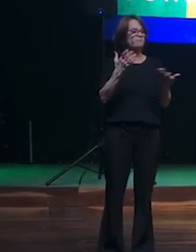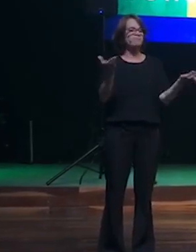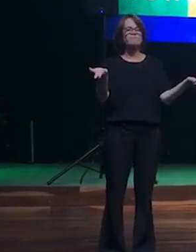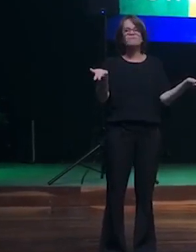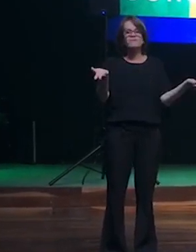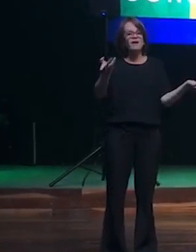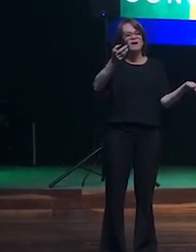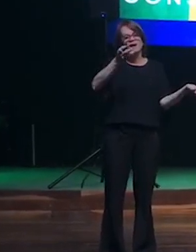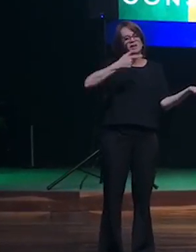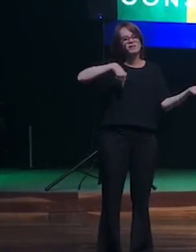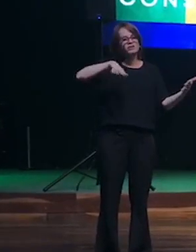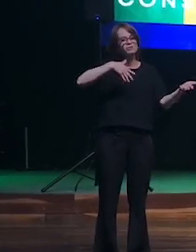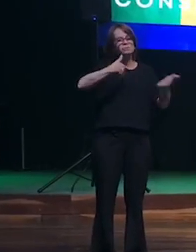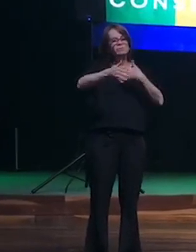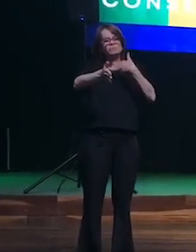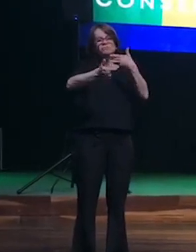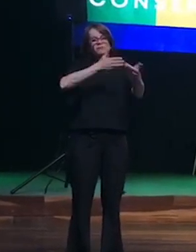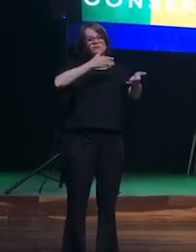fazem sexo.